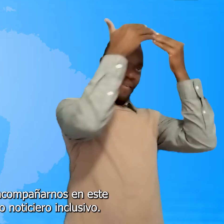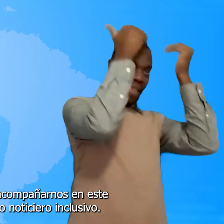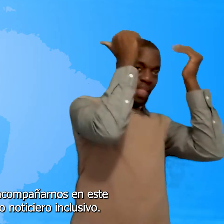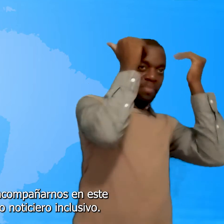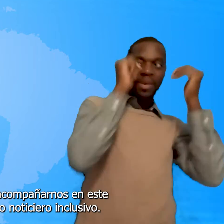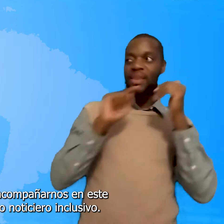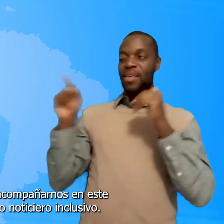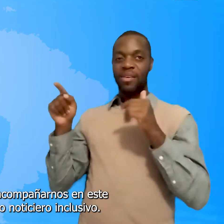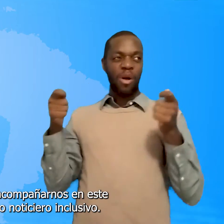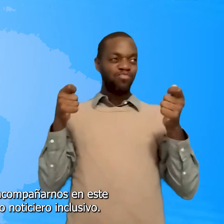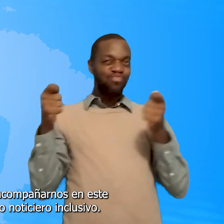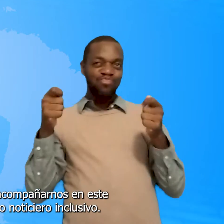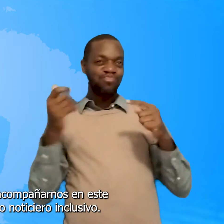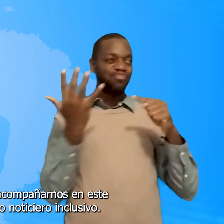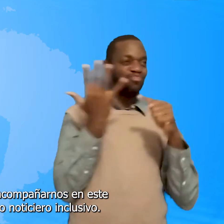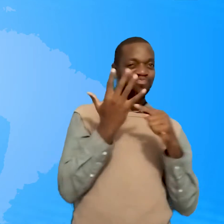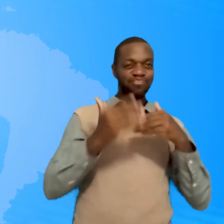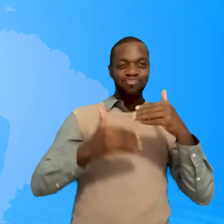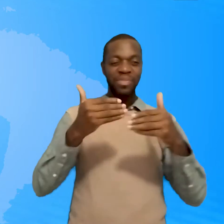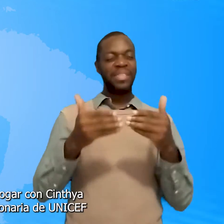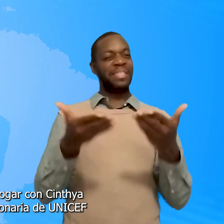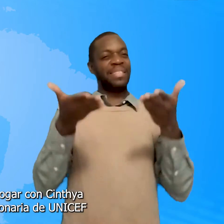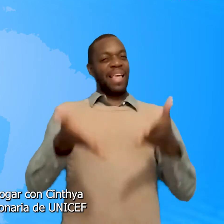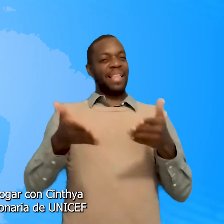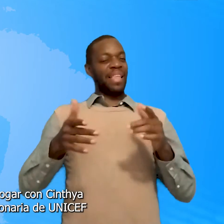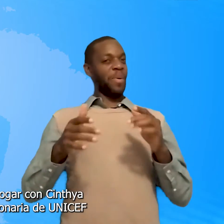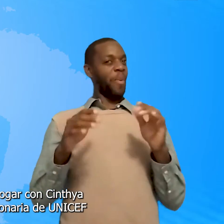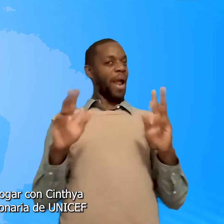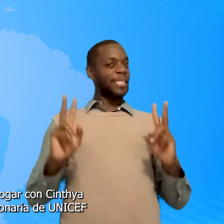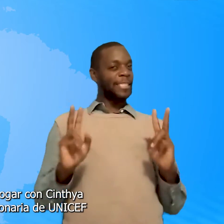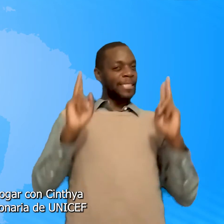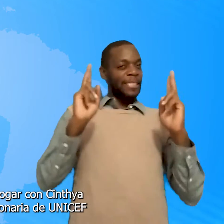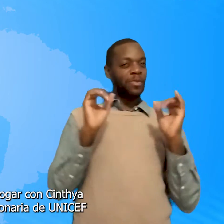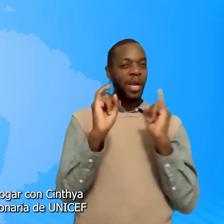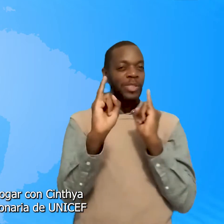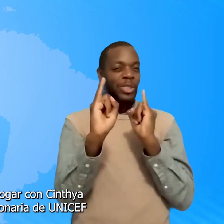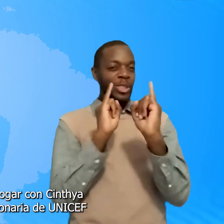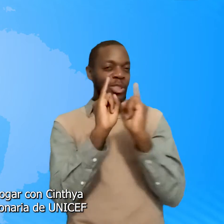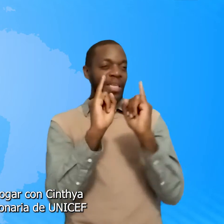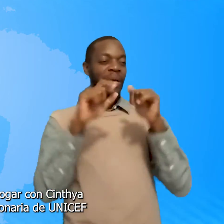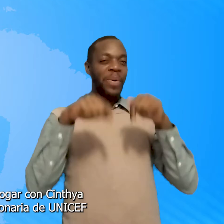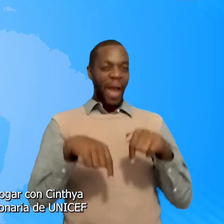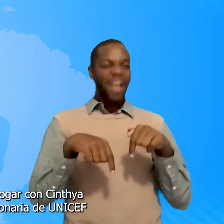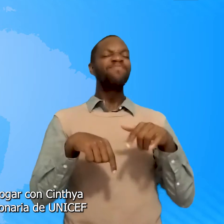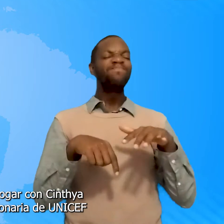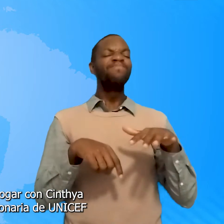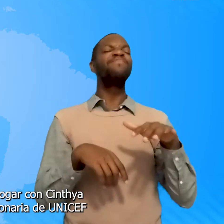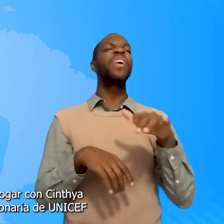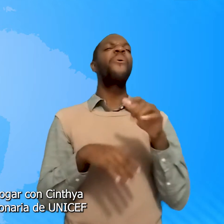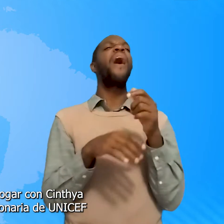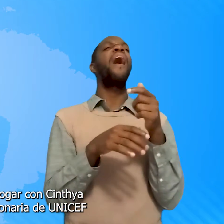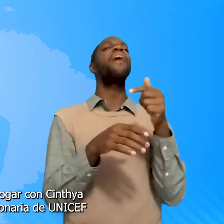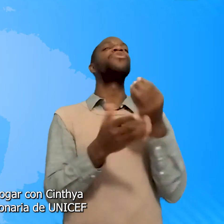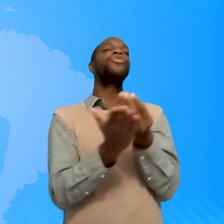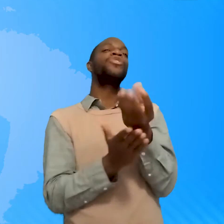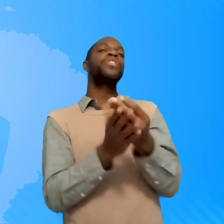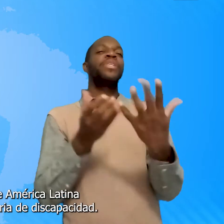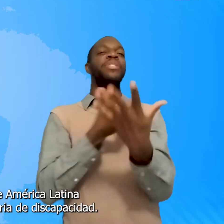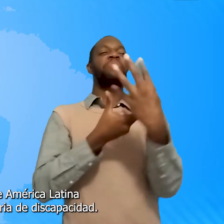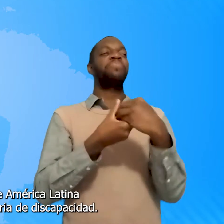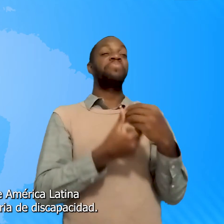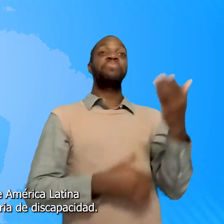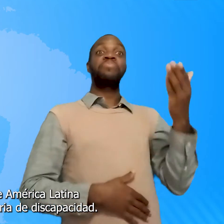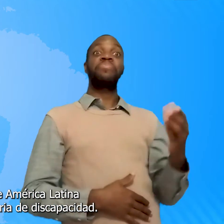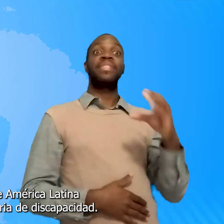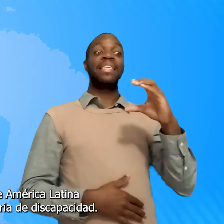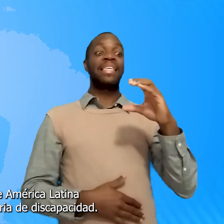este segmento de nuestro noticiero inclusivo. Hoy vamos a dialogar con Cintia Brizuela, es funcionaria de UNICEF